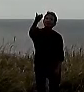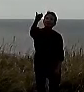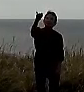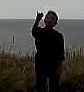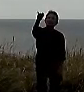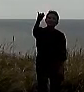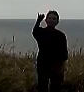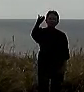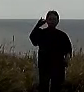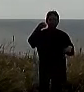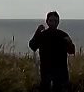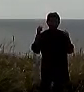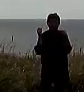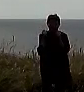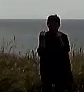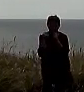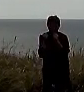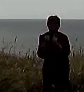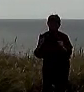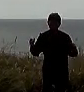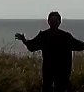寒い夜風